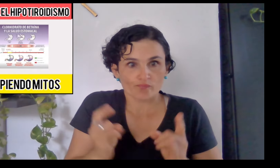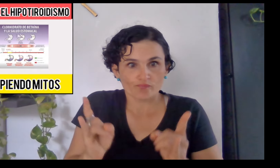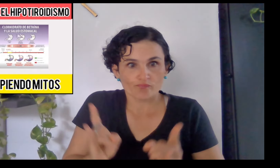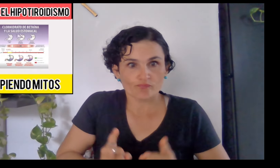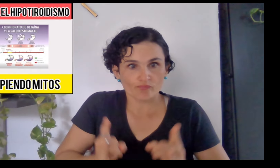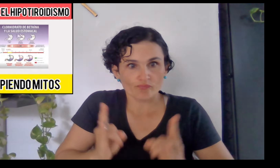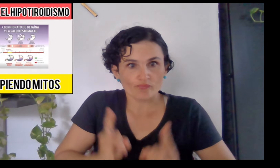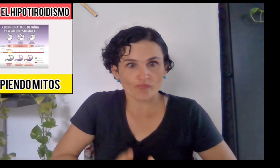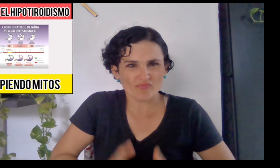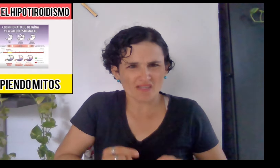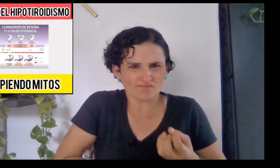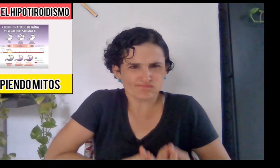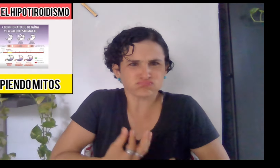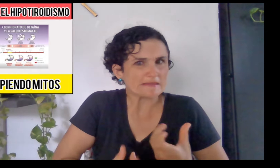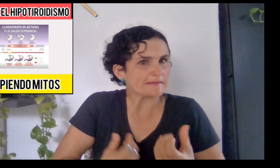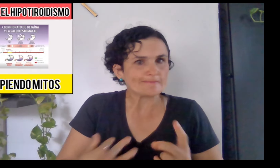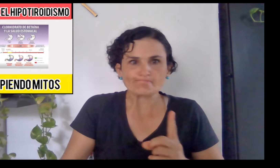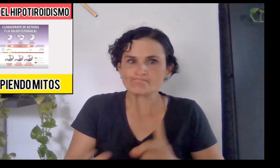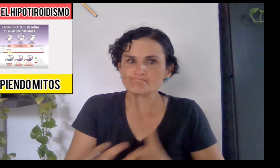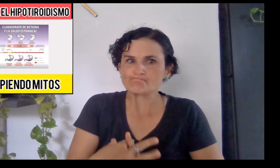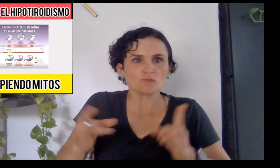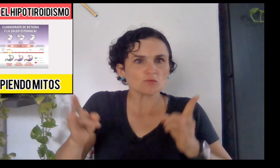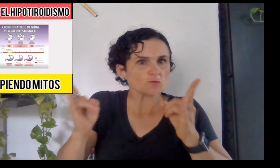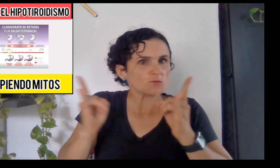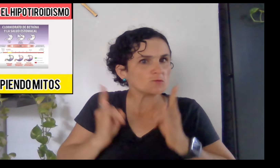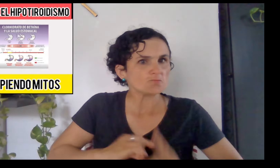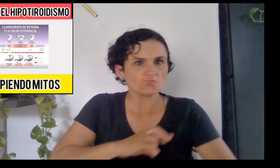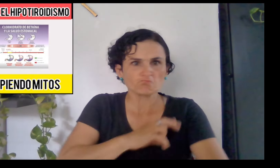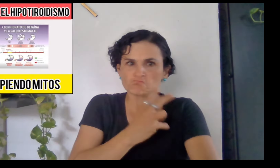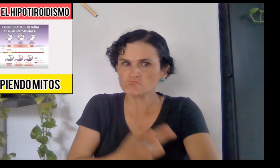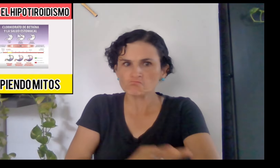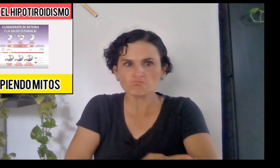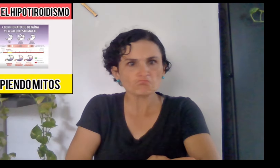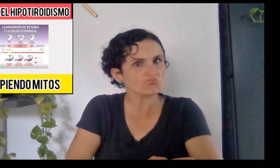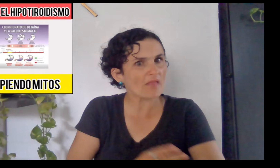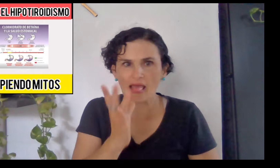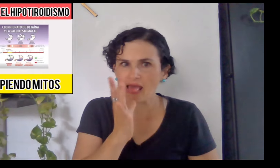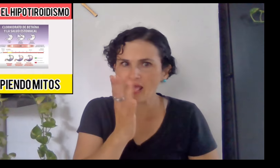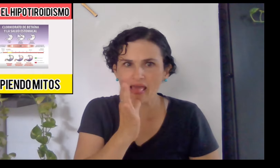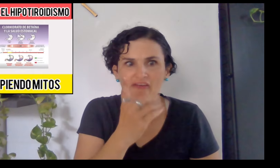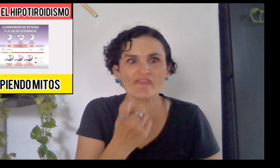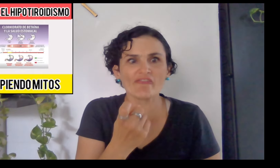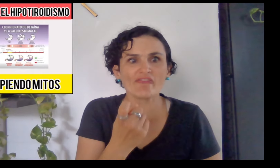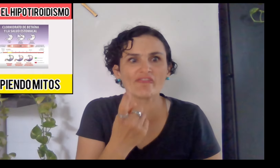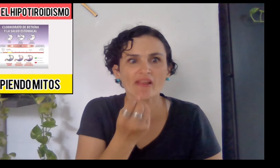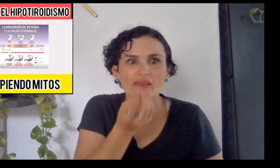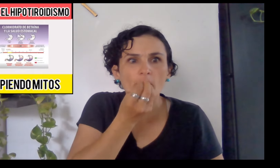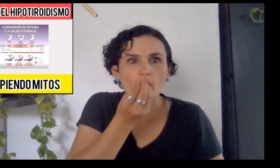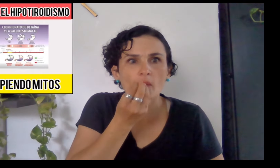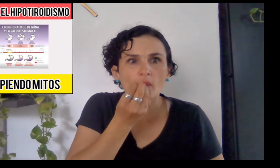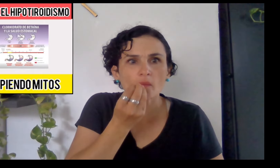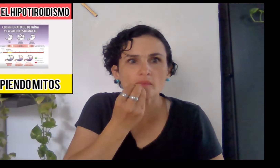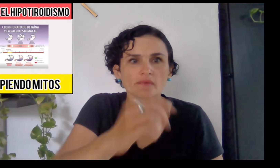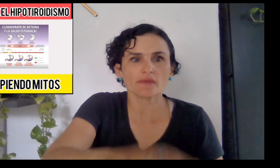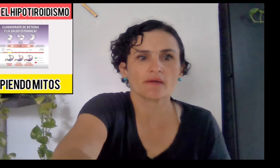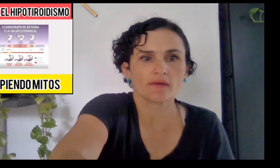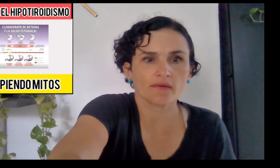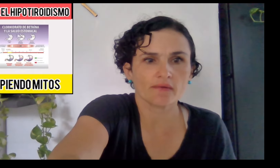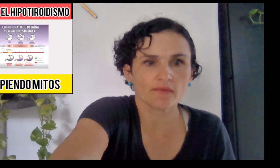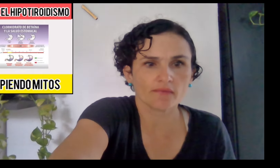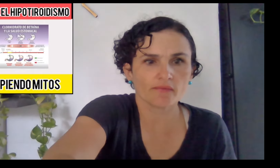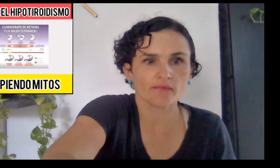ácido, entonces no le van a entrar nutrientes. Y al no entrarle nutrientes, le falta comidita a todos los órganos, incluido la